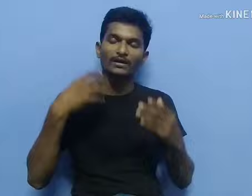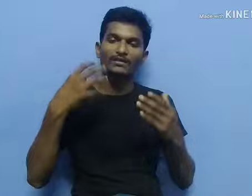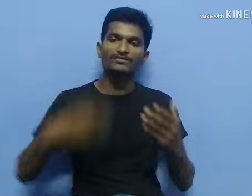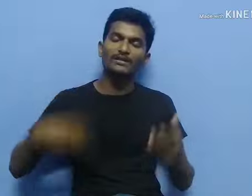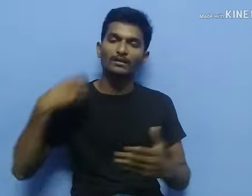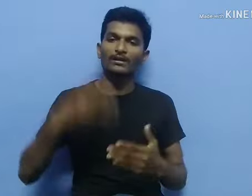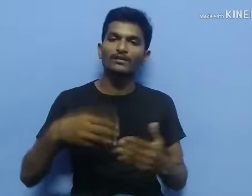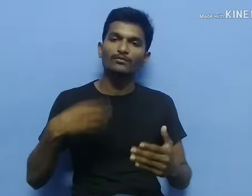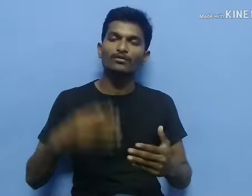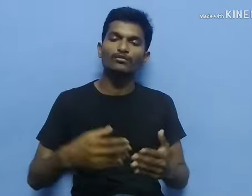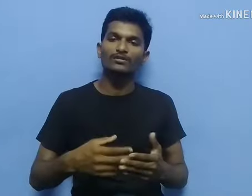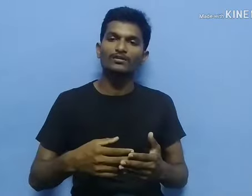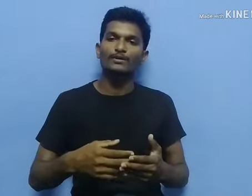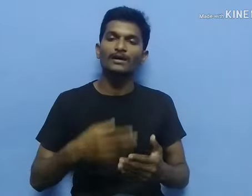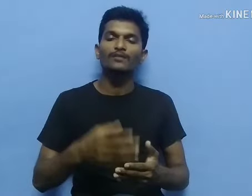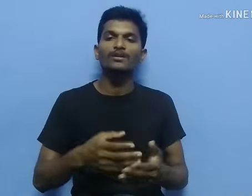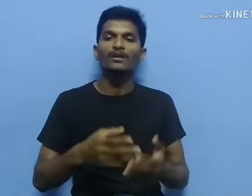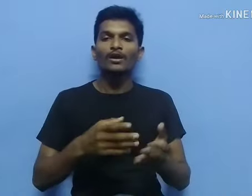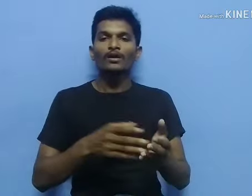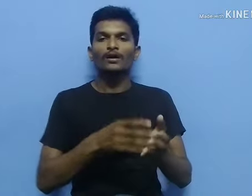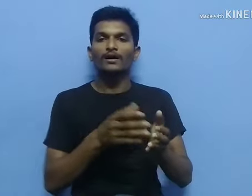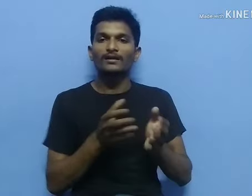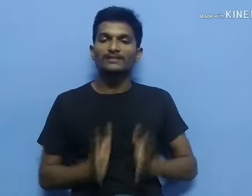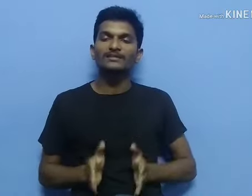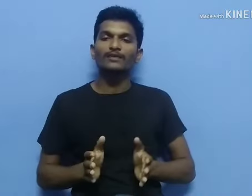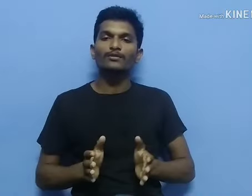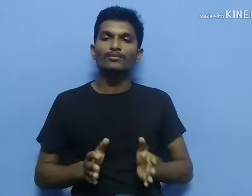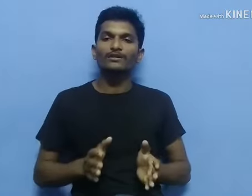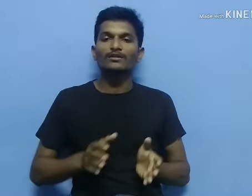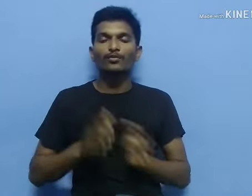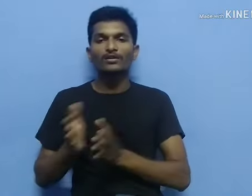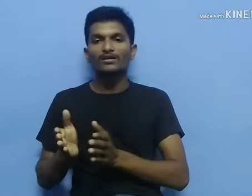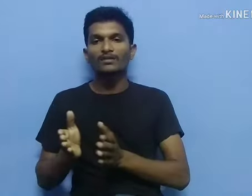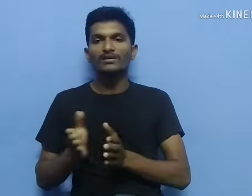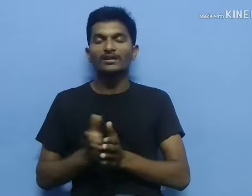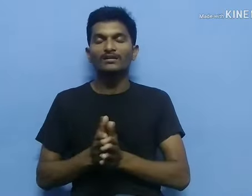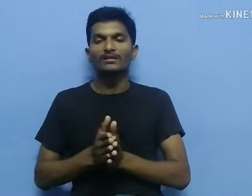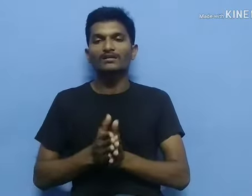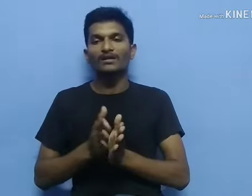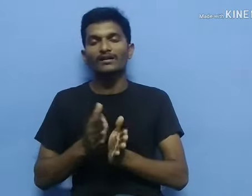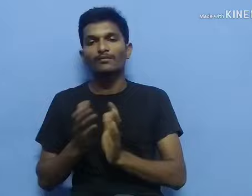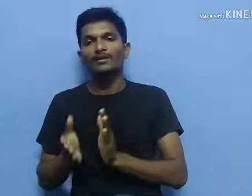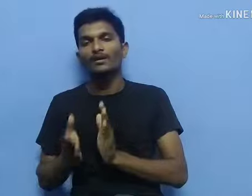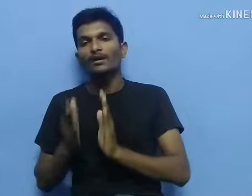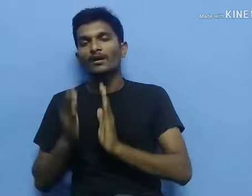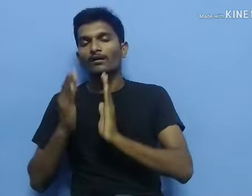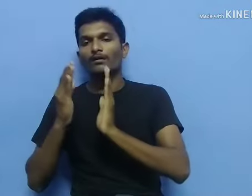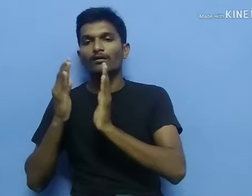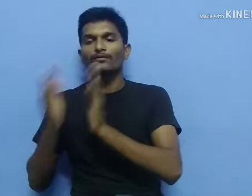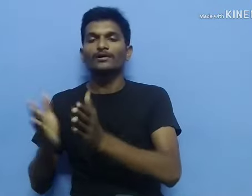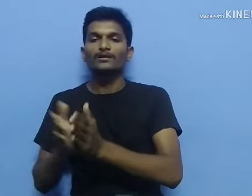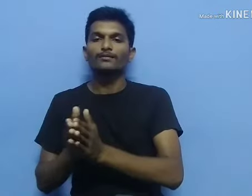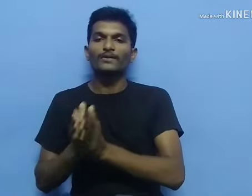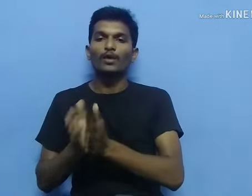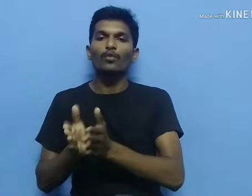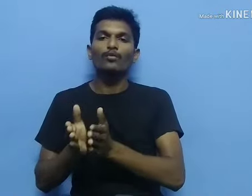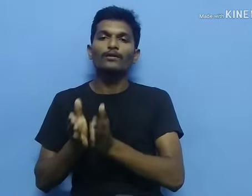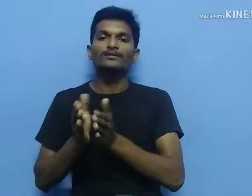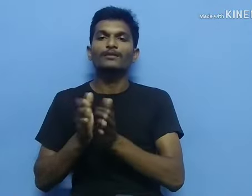மாதிரியான விஷயங்கள் எல்லாத்தையுமே அவங்க கொடுத்துட்டு இருப்பாங்க. அதே மாதிரி ட்ரெஸ்ஸிங் எப்படி பண்றது, பொது இடத்துல எப்படி நடந்துக்கிறது, அதே மாதிரி ஒரு லவ்வை வந்து எப்படி